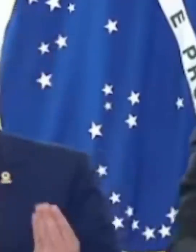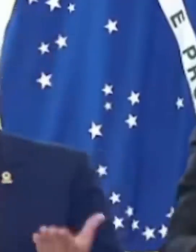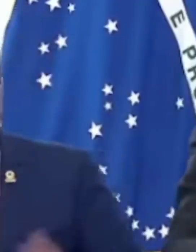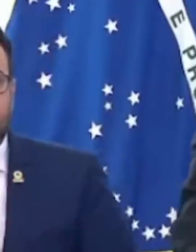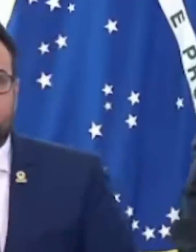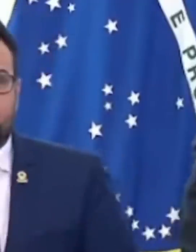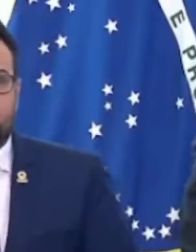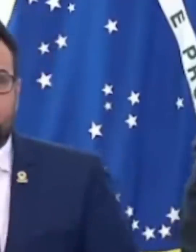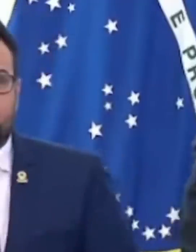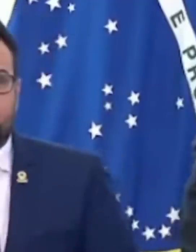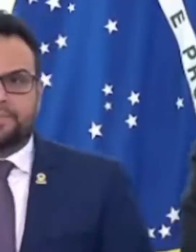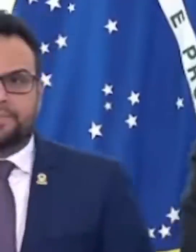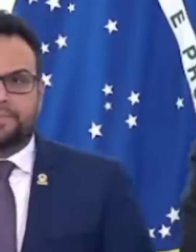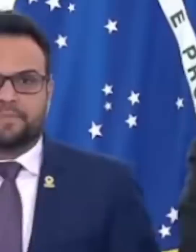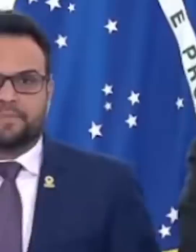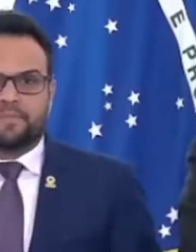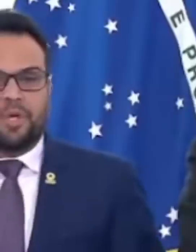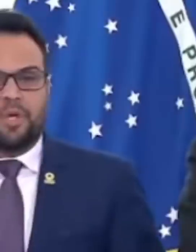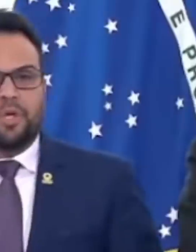E nós todos temos que reagir.